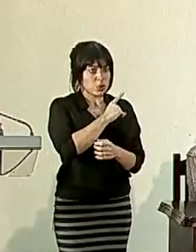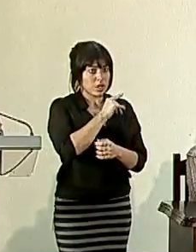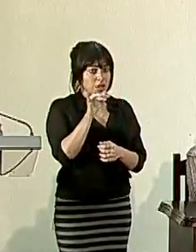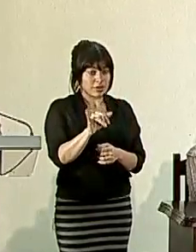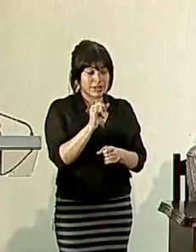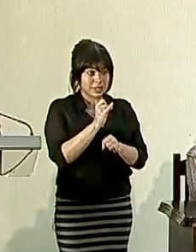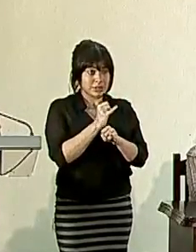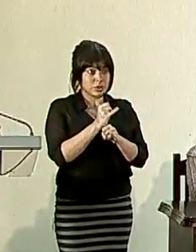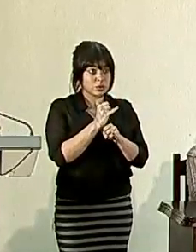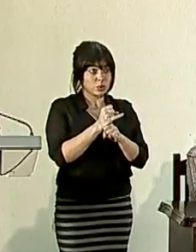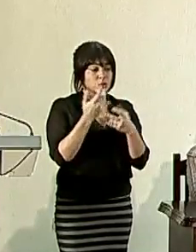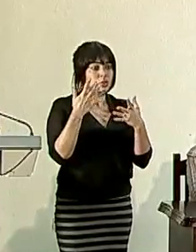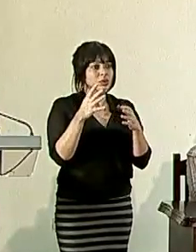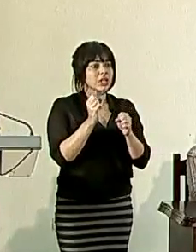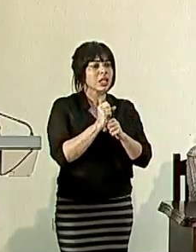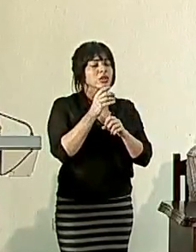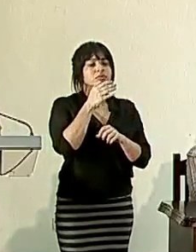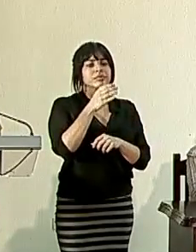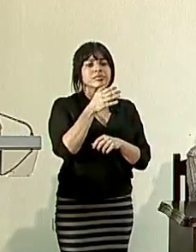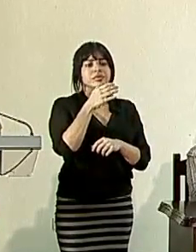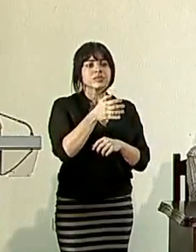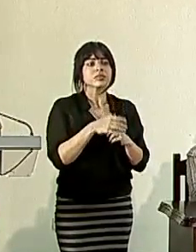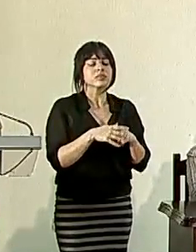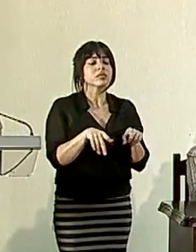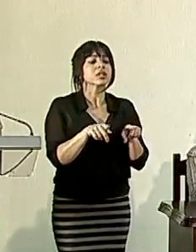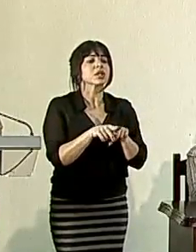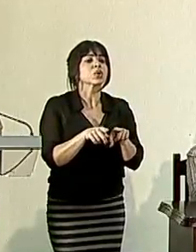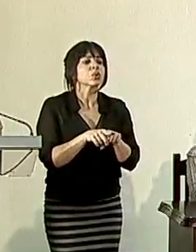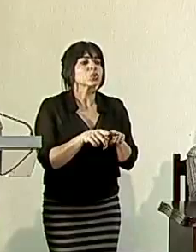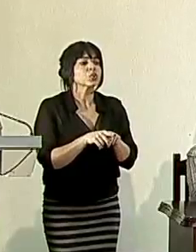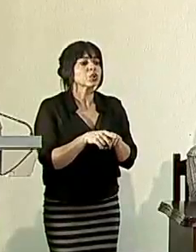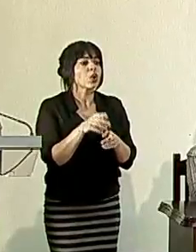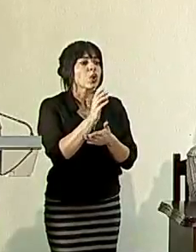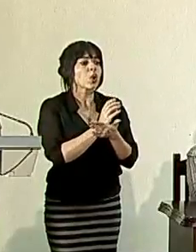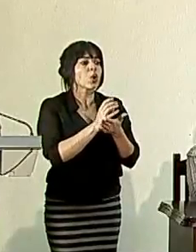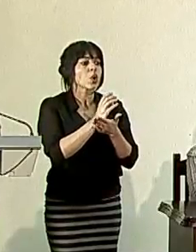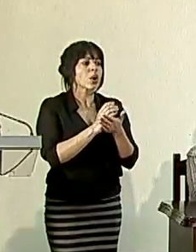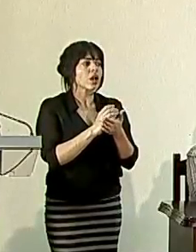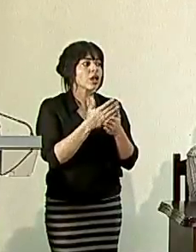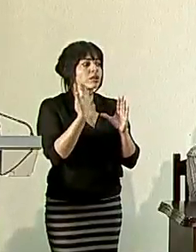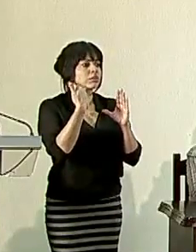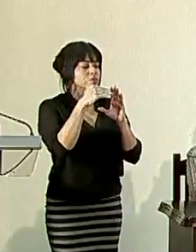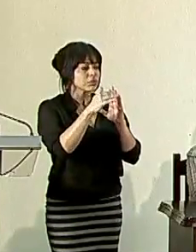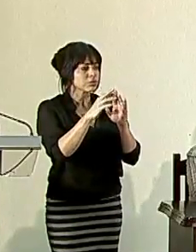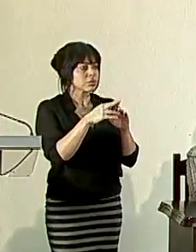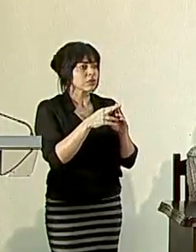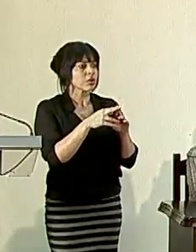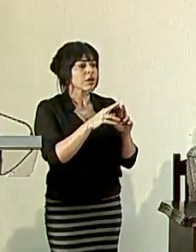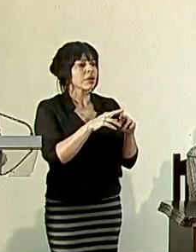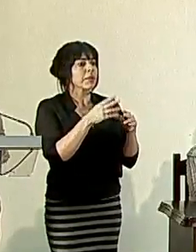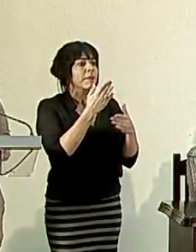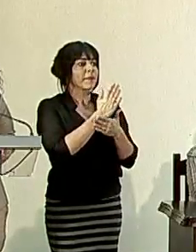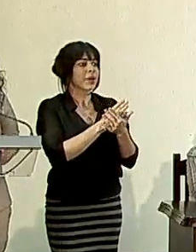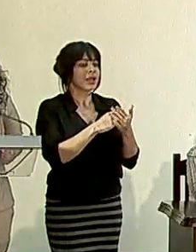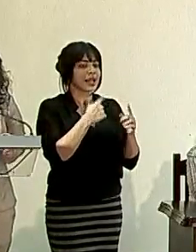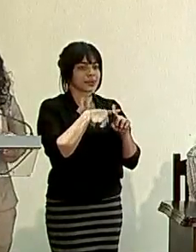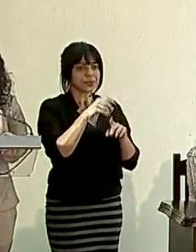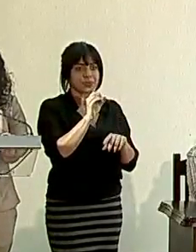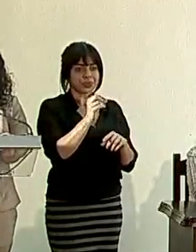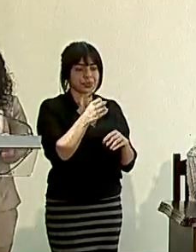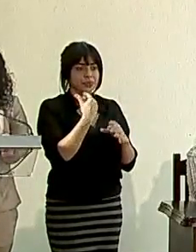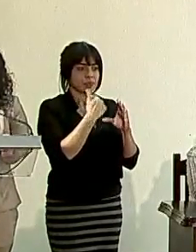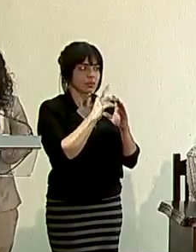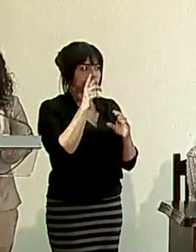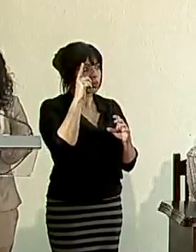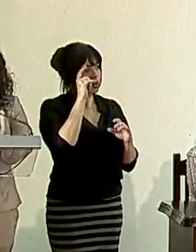de esa institución ya hizo las observaciones, incluso el Poder Ejecutivo lo envió a sesión del periodo extraordinario, por supuesto,